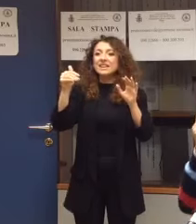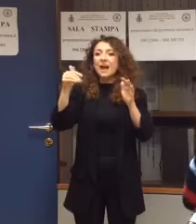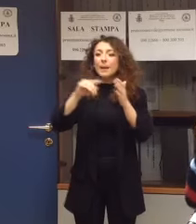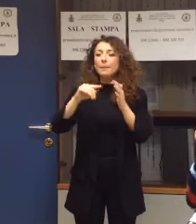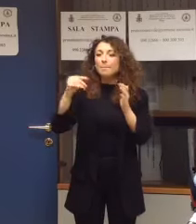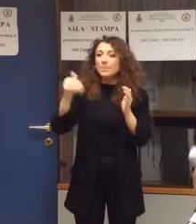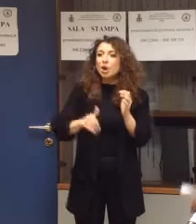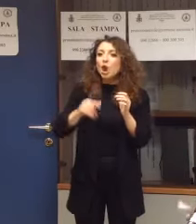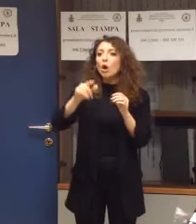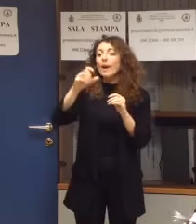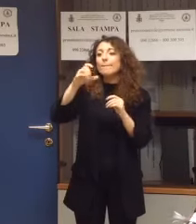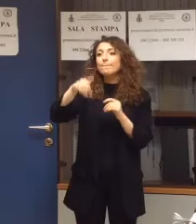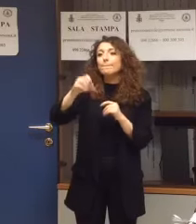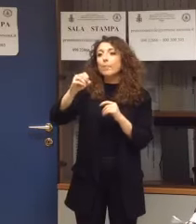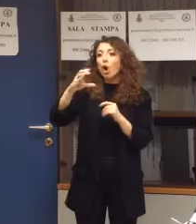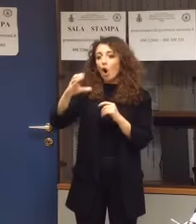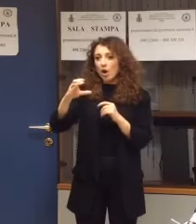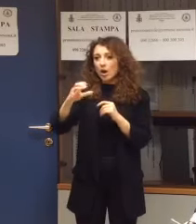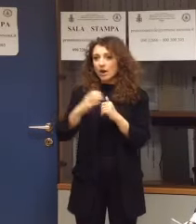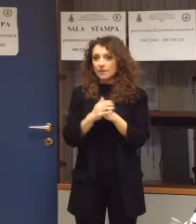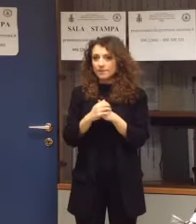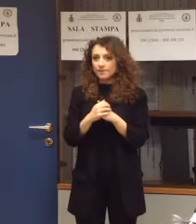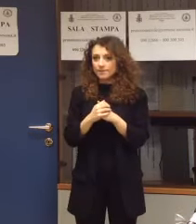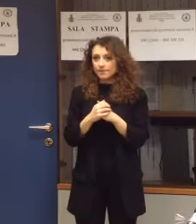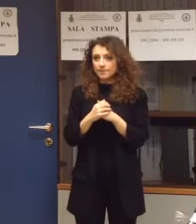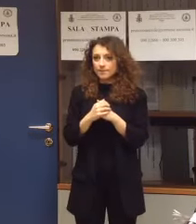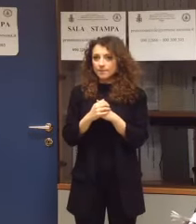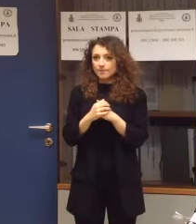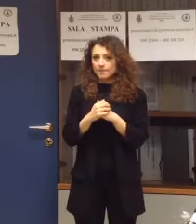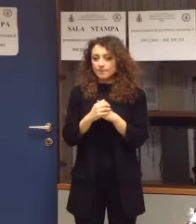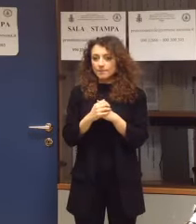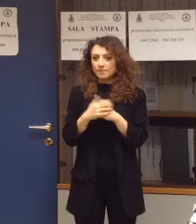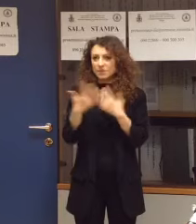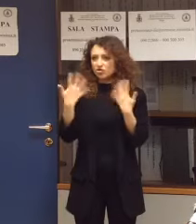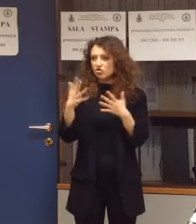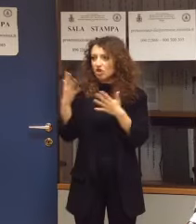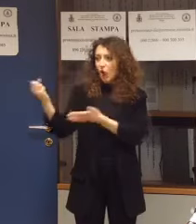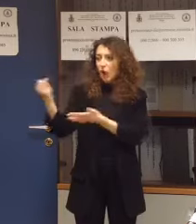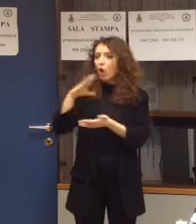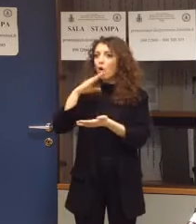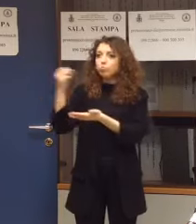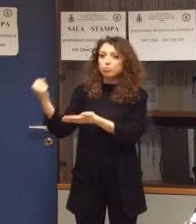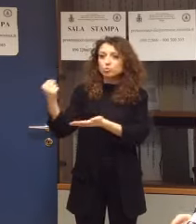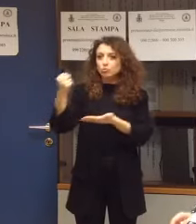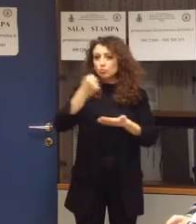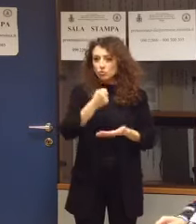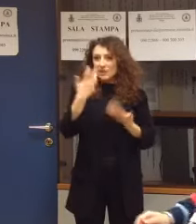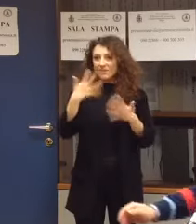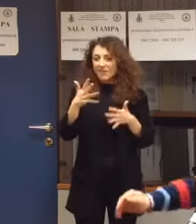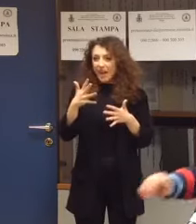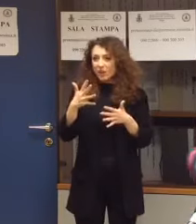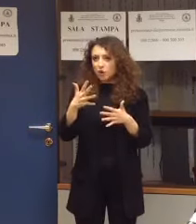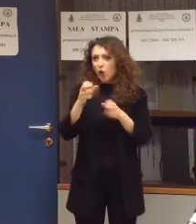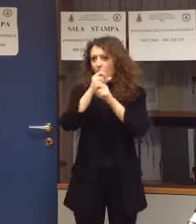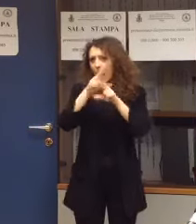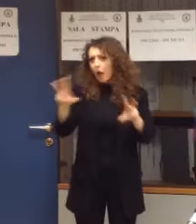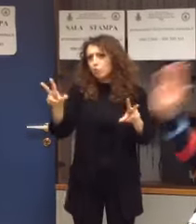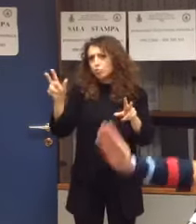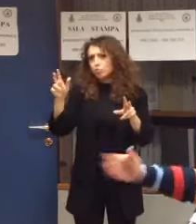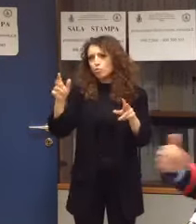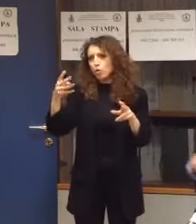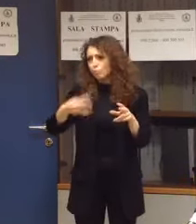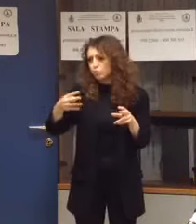che erano stati già dati ai comuni secondo l'annuncio del presidente Musumeci, di cui ha usufruito con grandi applausi